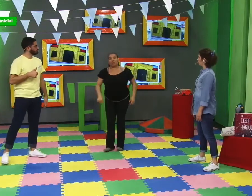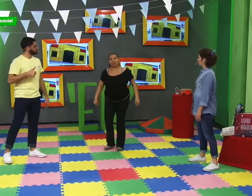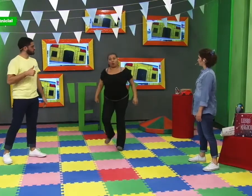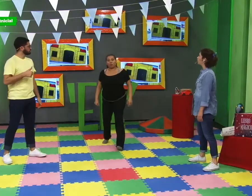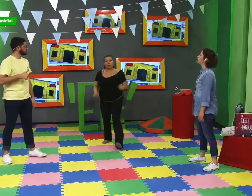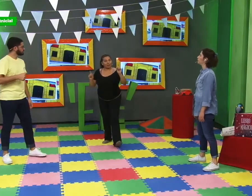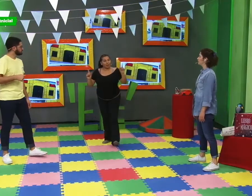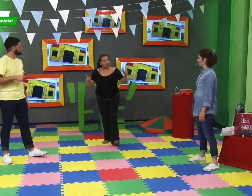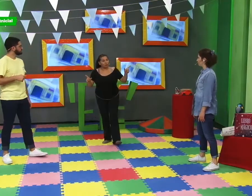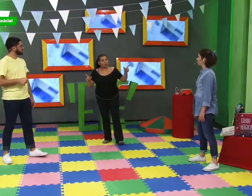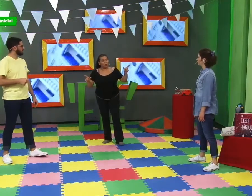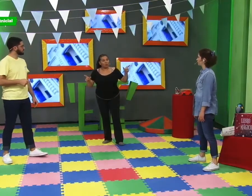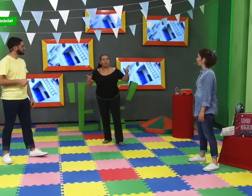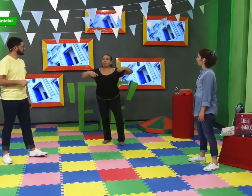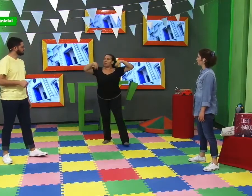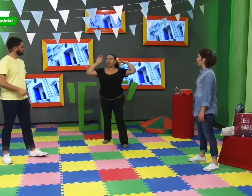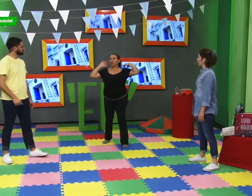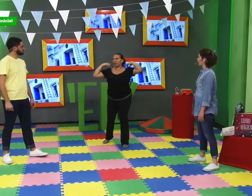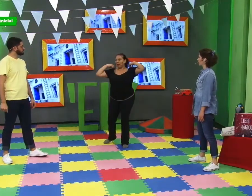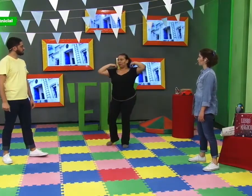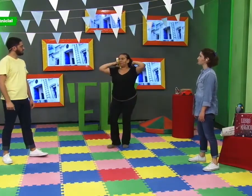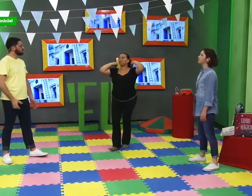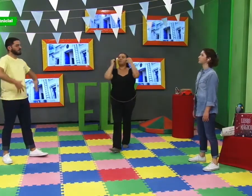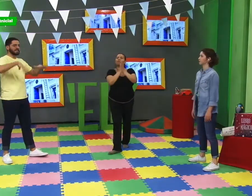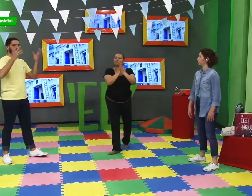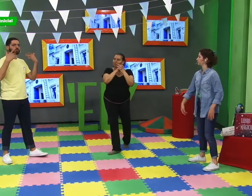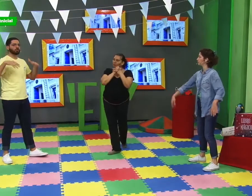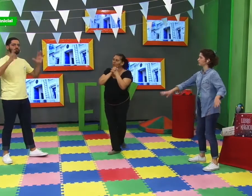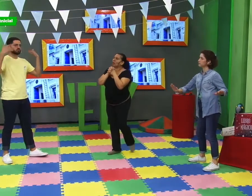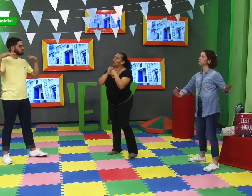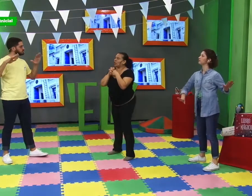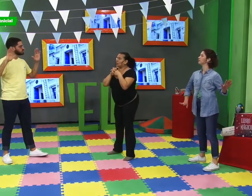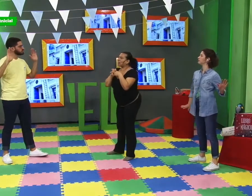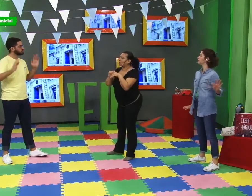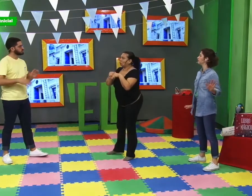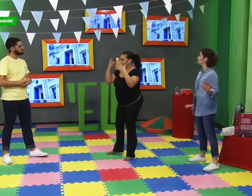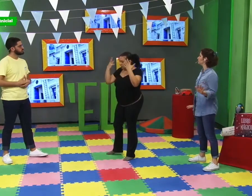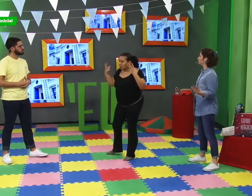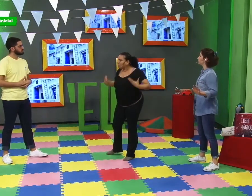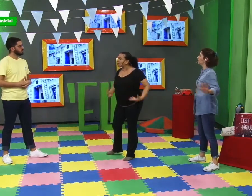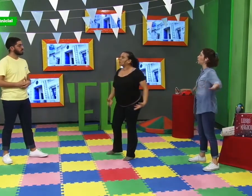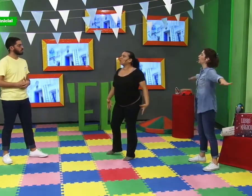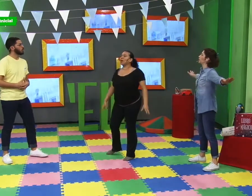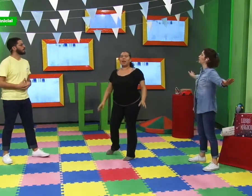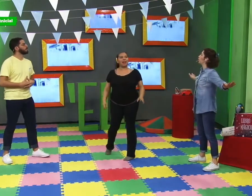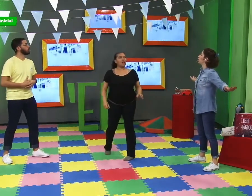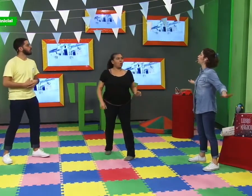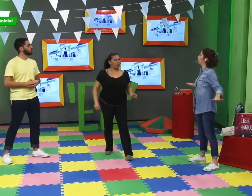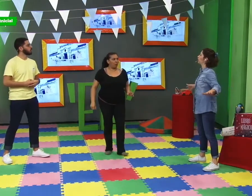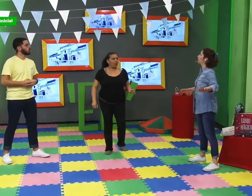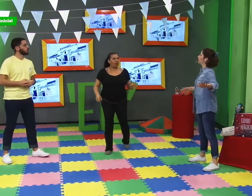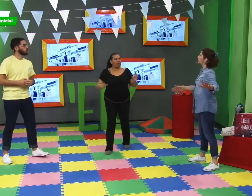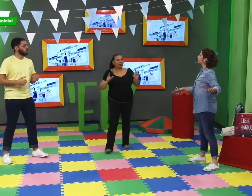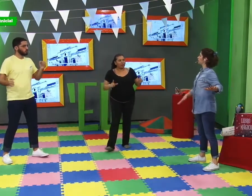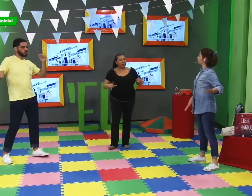del piso. ¿Estamos? Perfecto. Sí. Siempre con libertad. Vamos variando. ¿Con libertad en dónde? En el cuerpo. En el